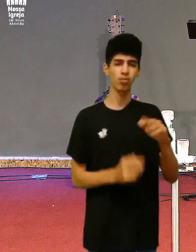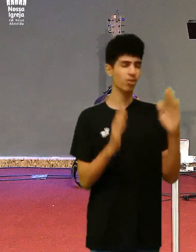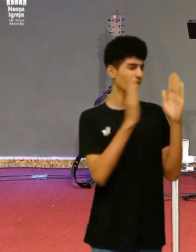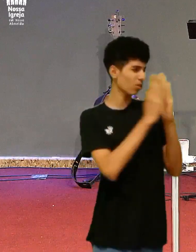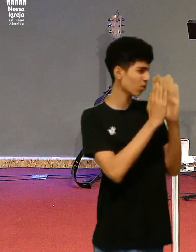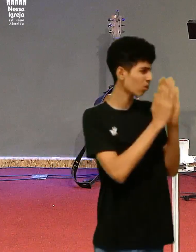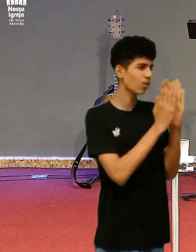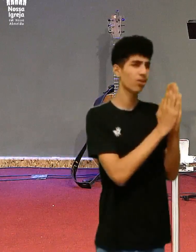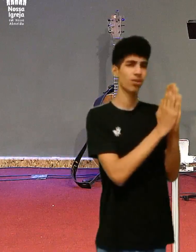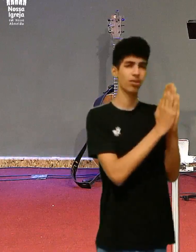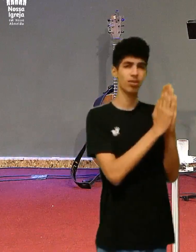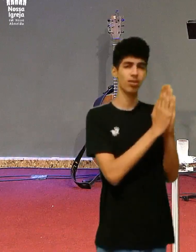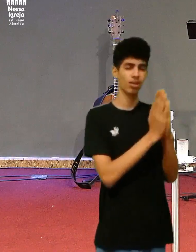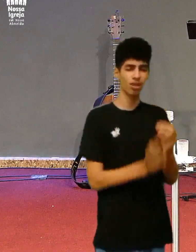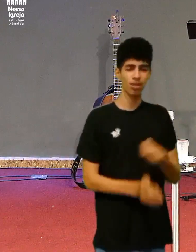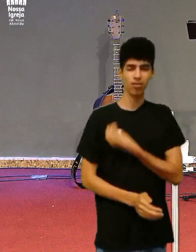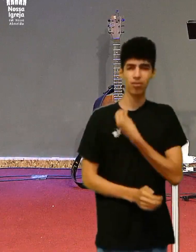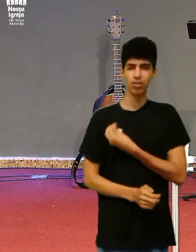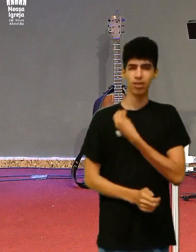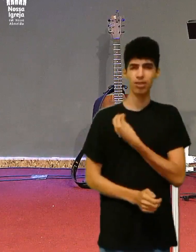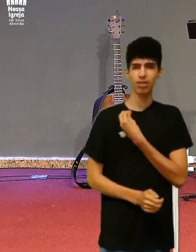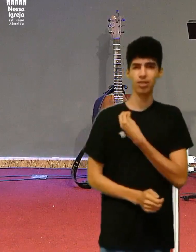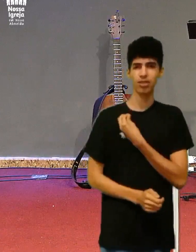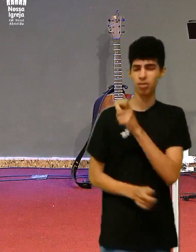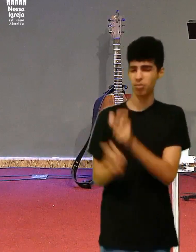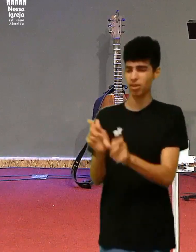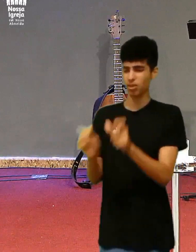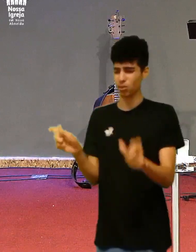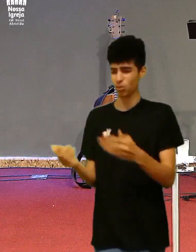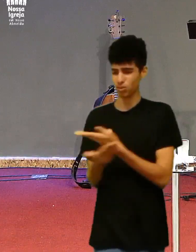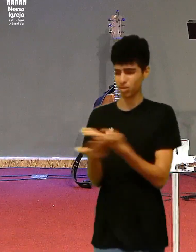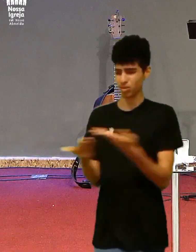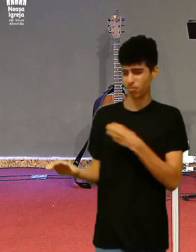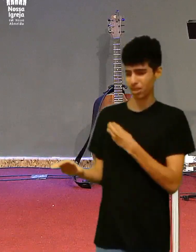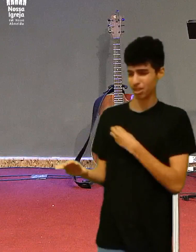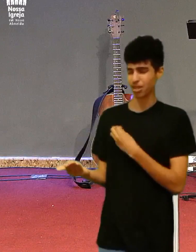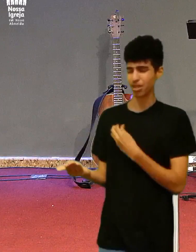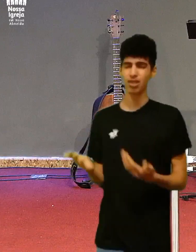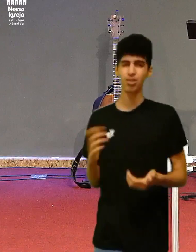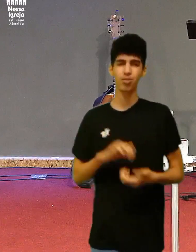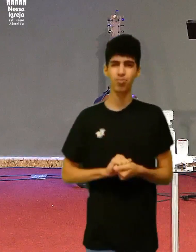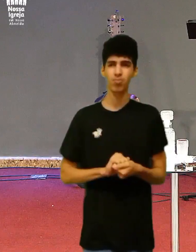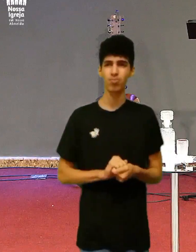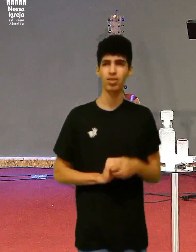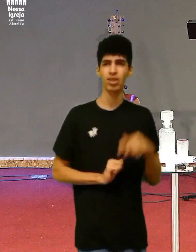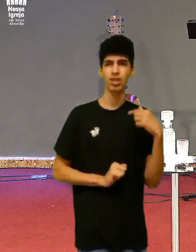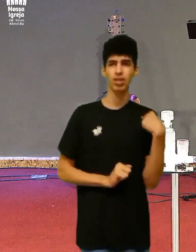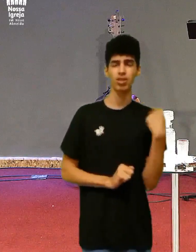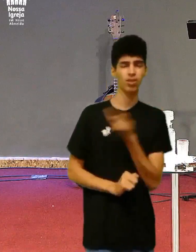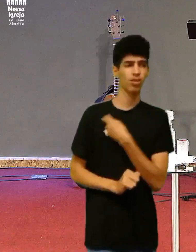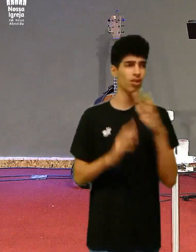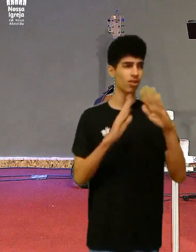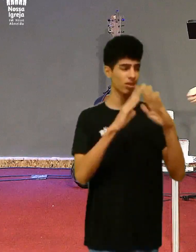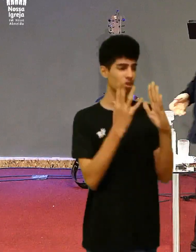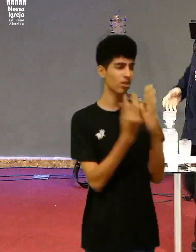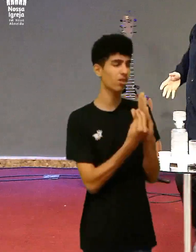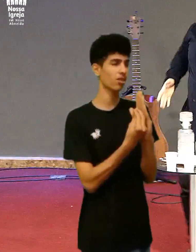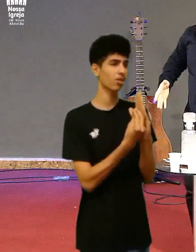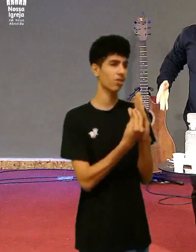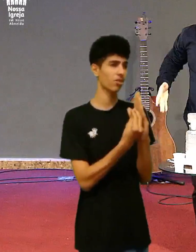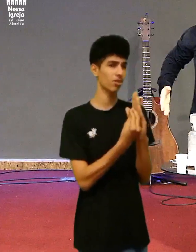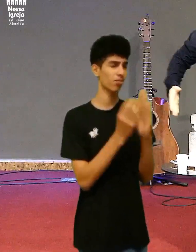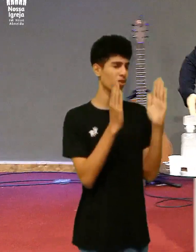Que essa igreja seja uma igreja que profetiza a ossos secos. Que essa igreja seja a igreja